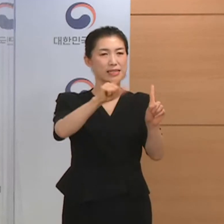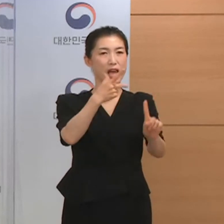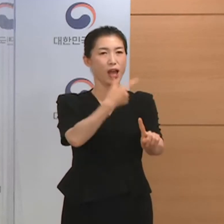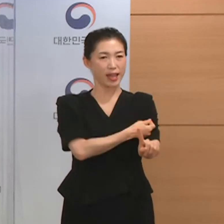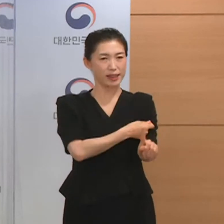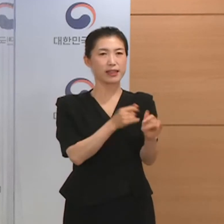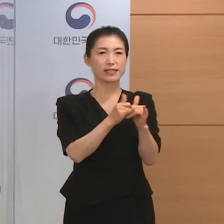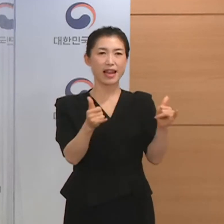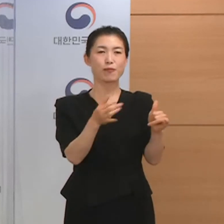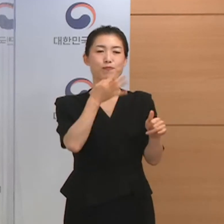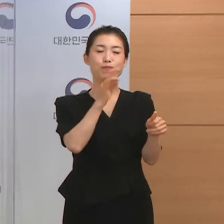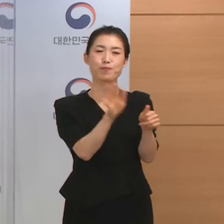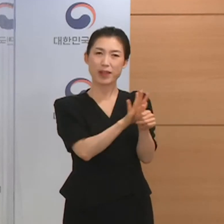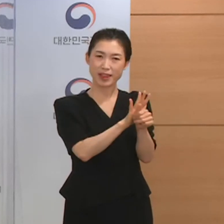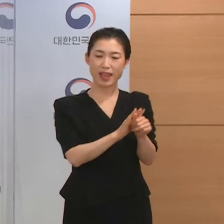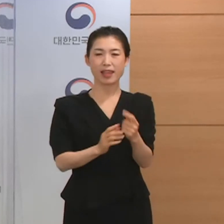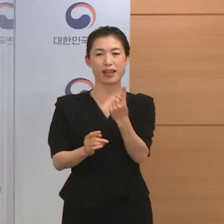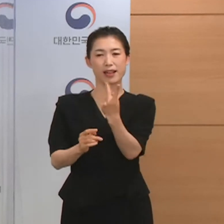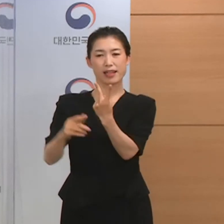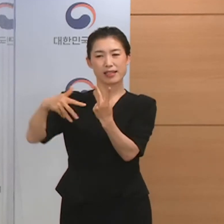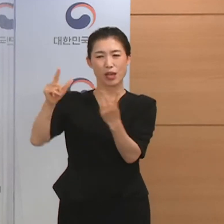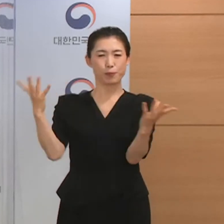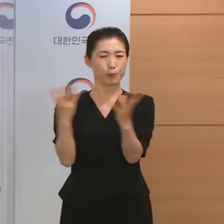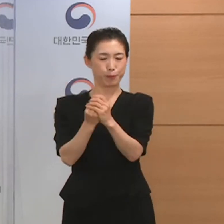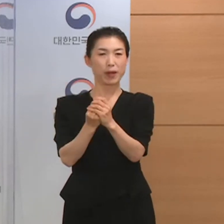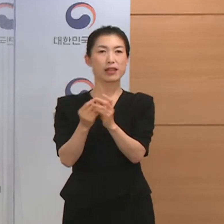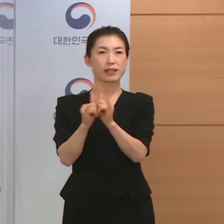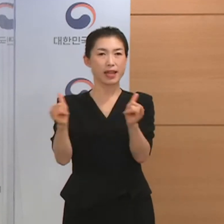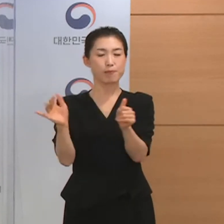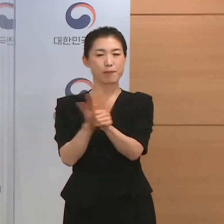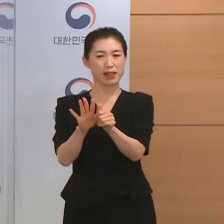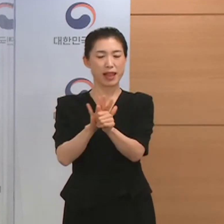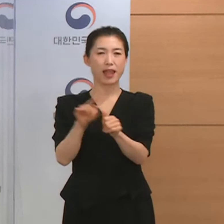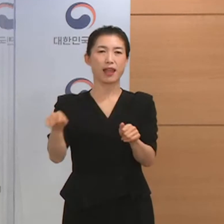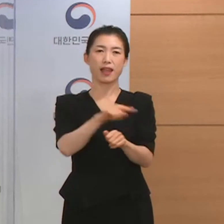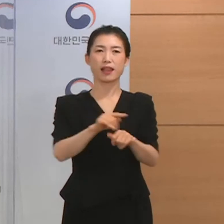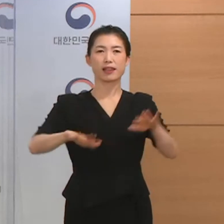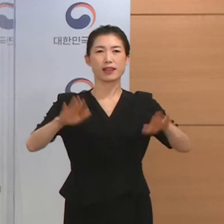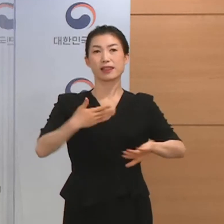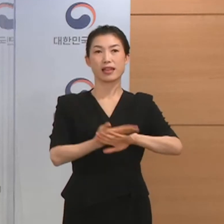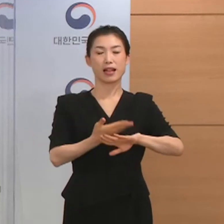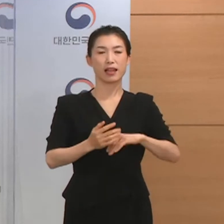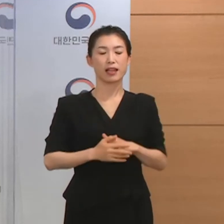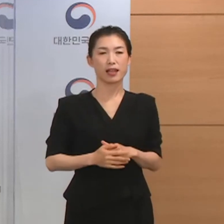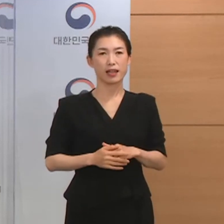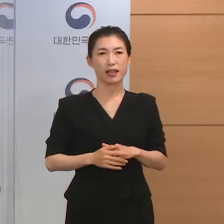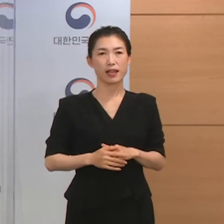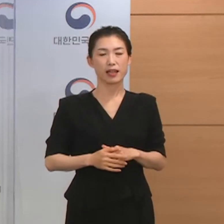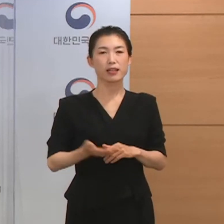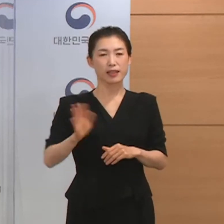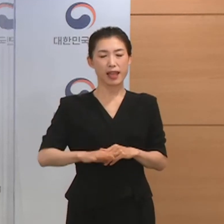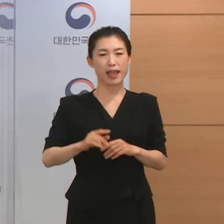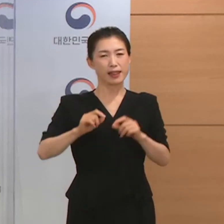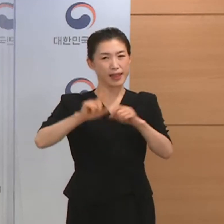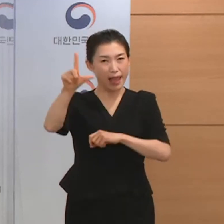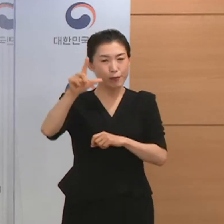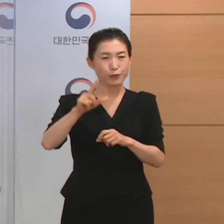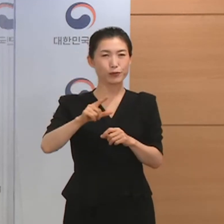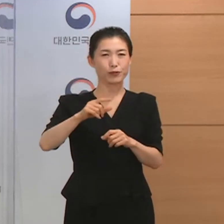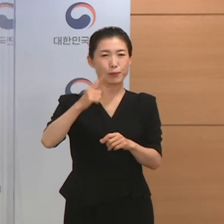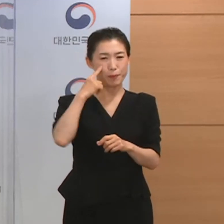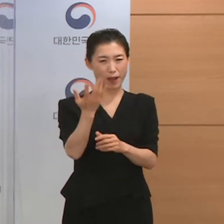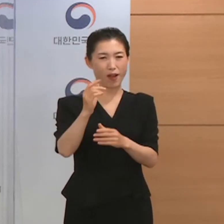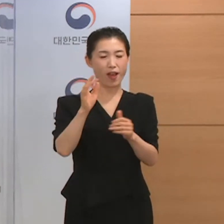접종에 따라서 조정이 일어나는 부분도 있지만 대부분의 방역조치 완화는 2차까지 접종을 완료한 분들을 기준으로